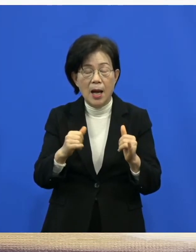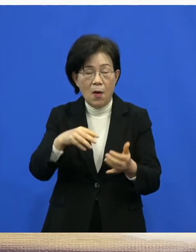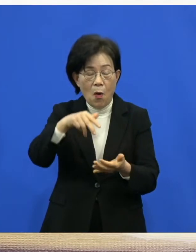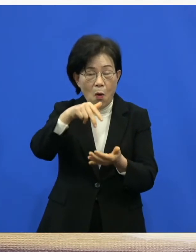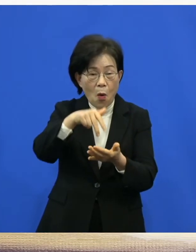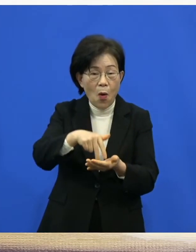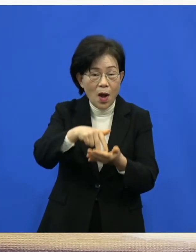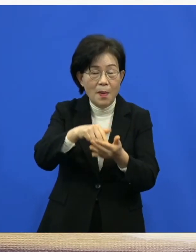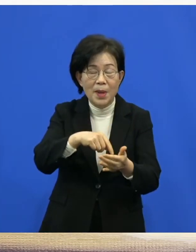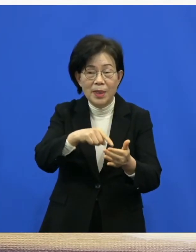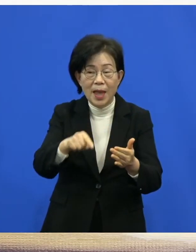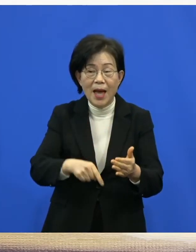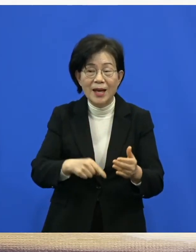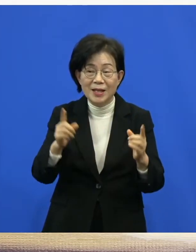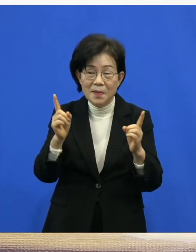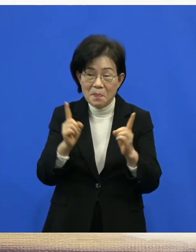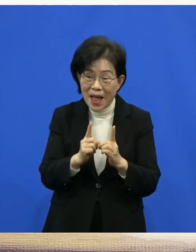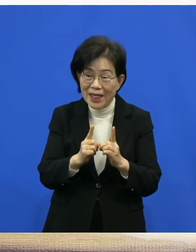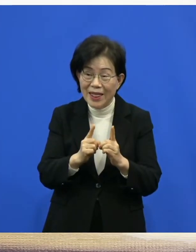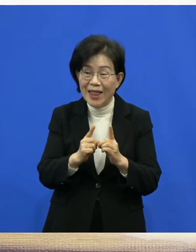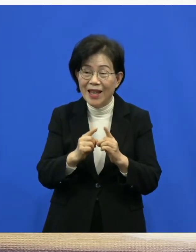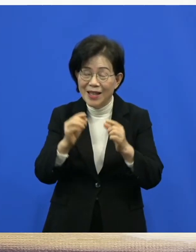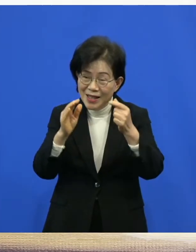엘리베이터에서 오래간만에 마주친 이웃,